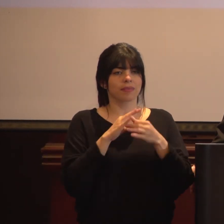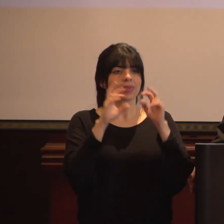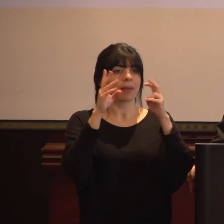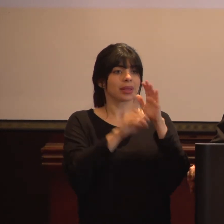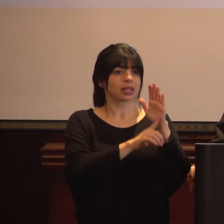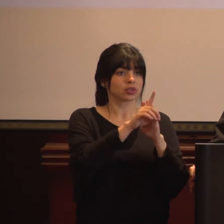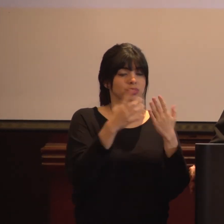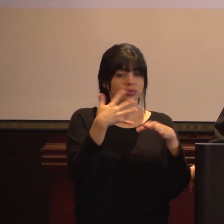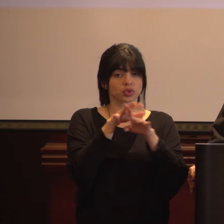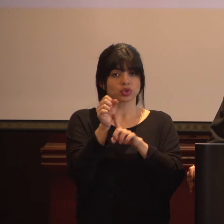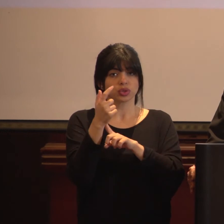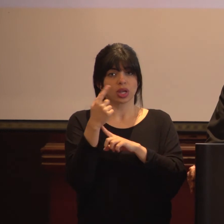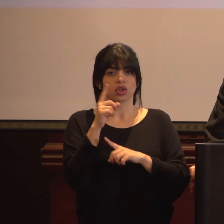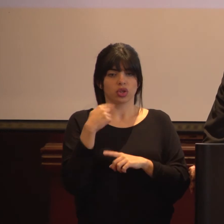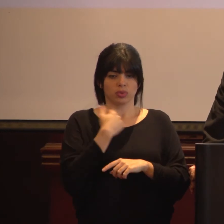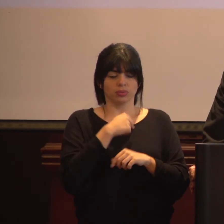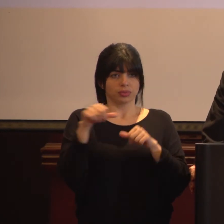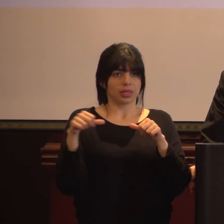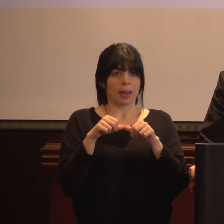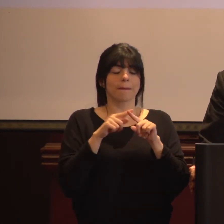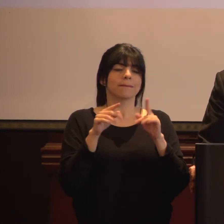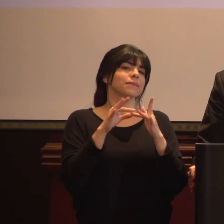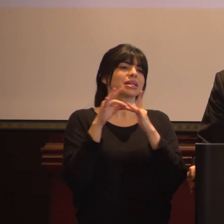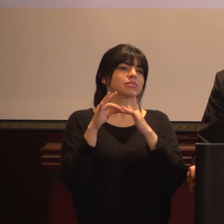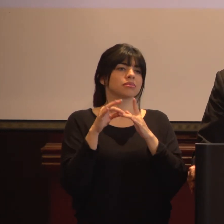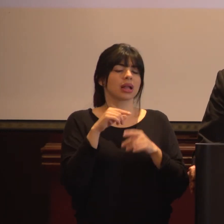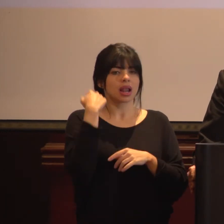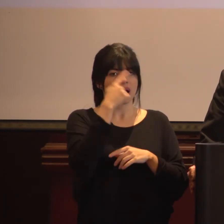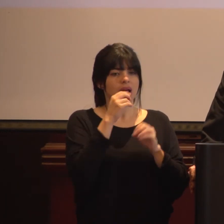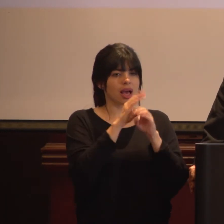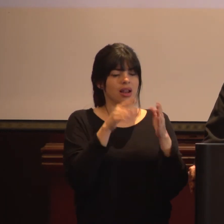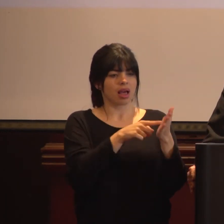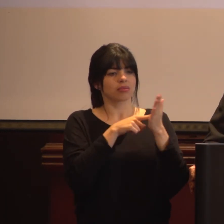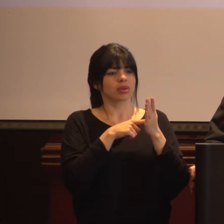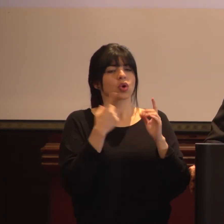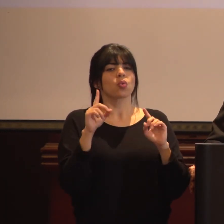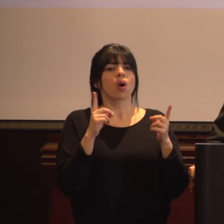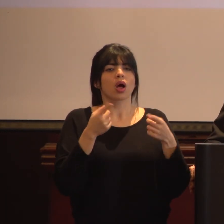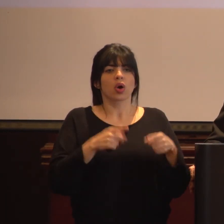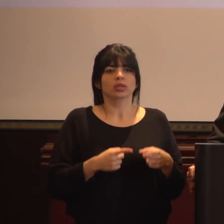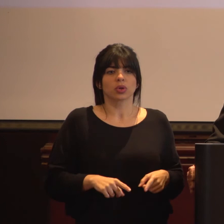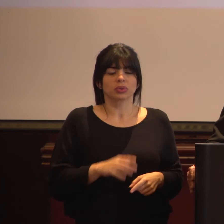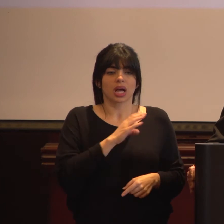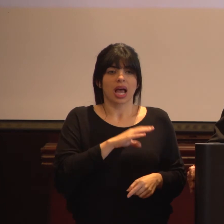desarrollo inclusión social en nuestra región pero sobre todo son el rostro humano de las consecuencia del carácter transnacional de la